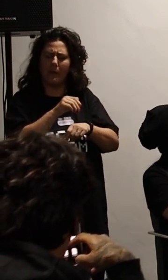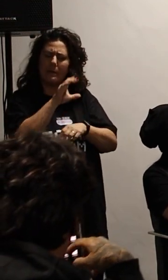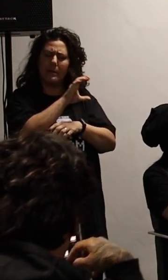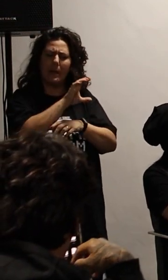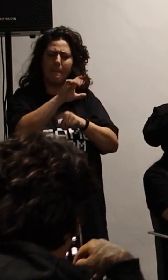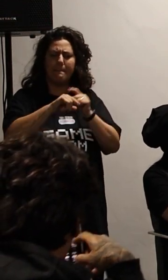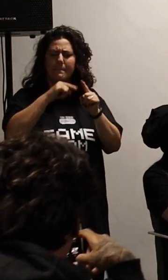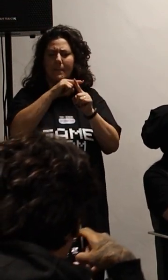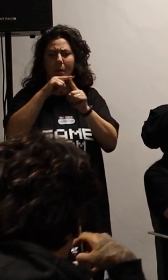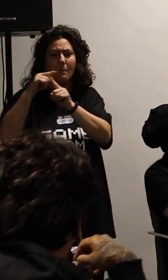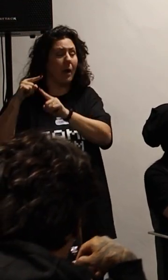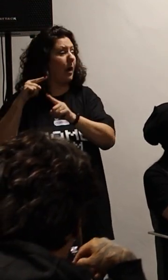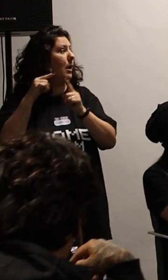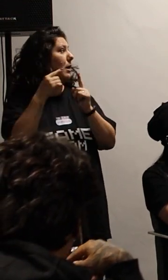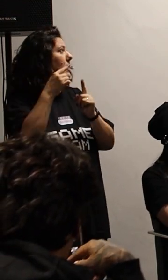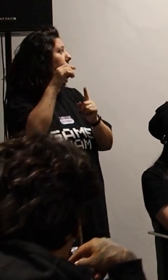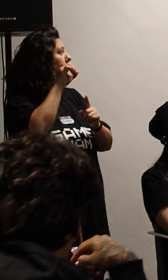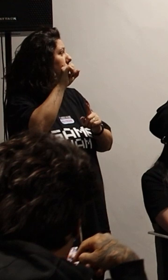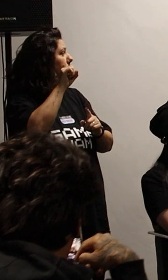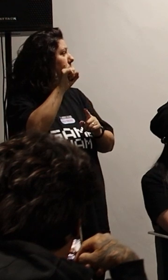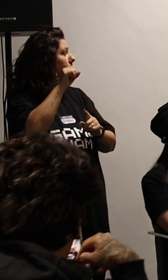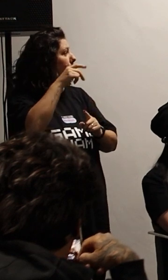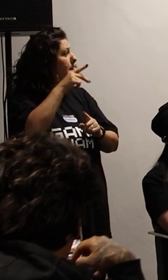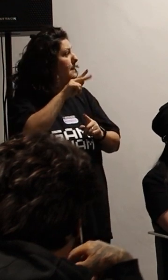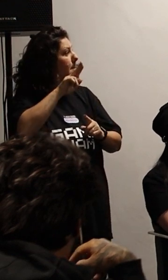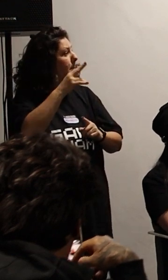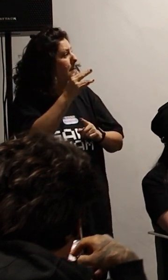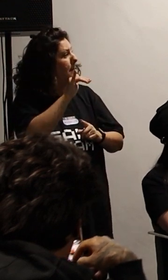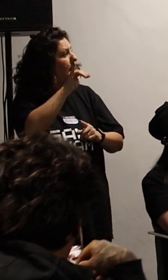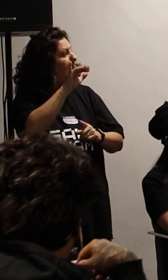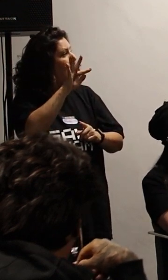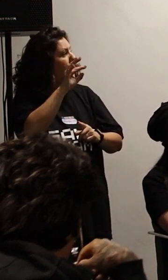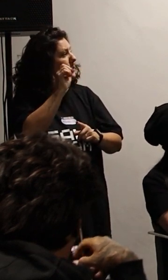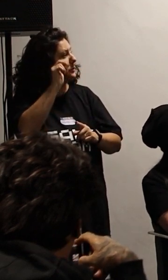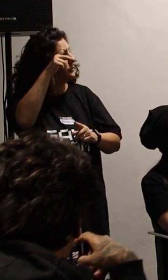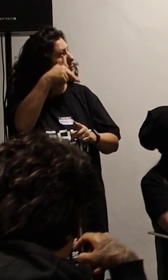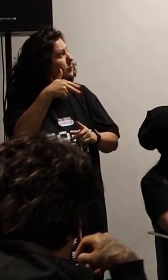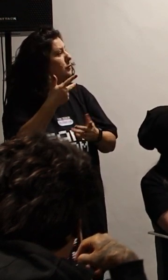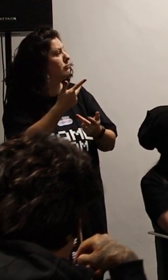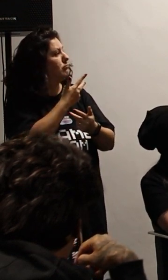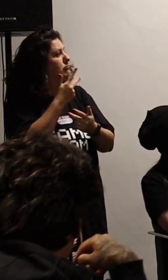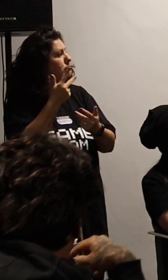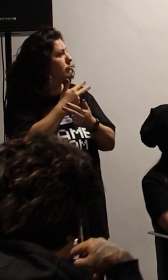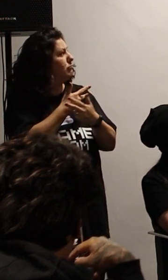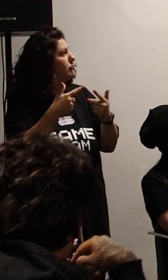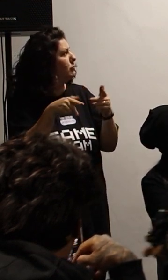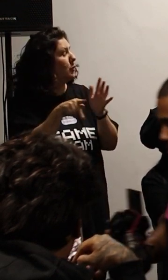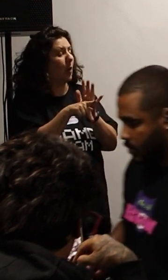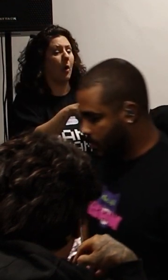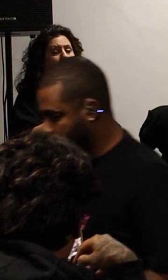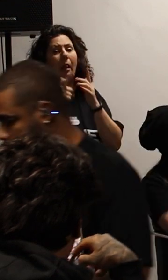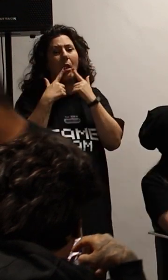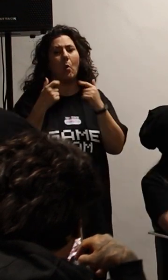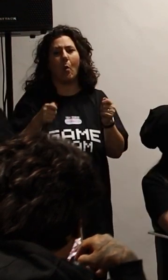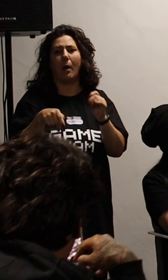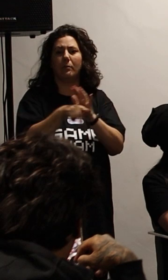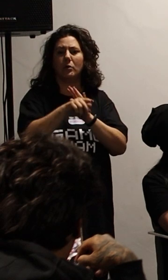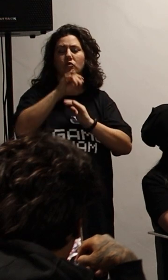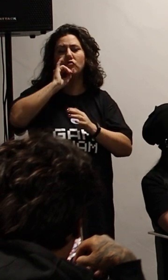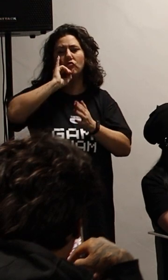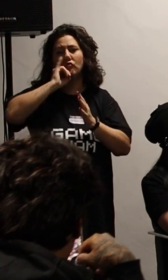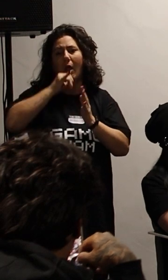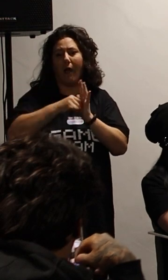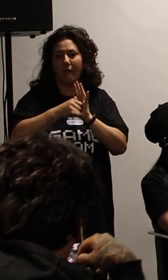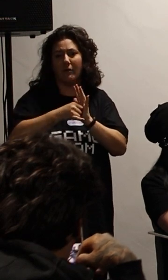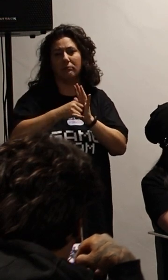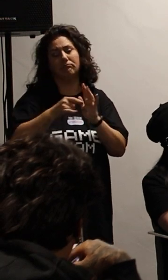C Sharp, Python, são linguagens bastante utilizadas, né? Poderia incluir aqui também JavaScript e outras